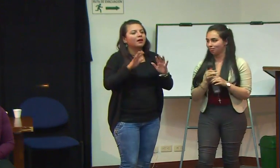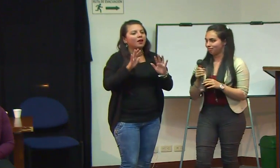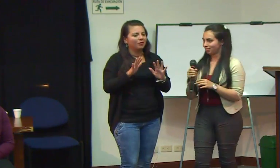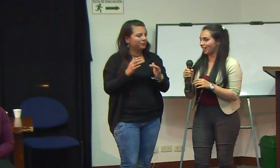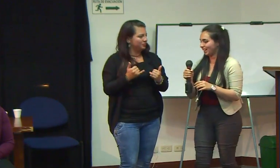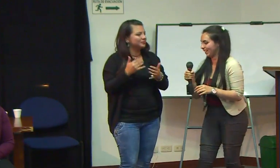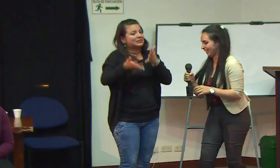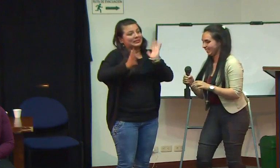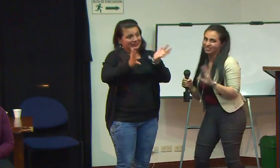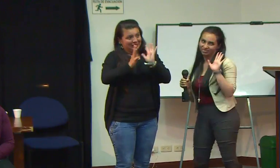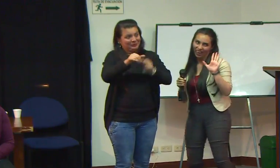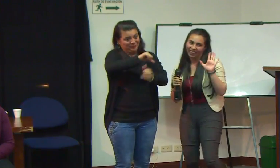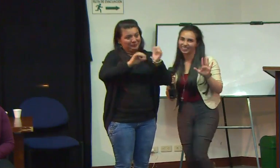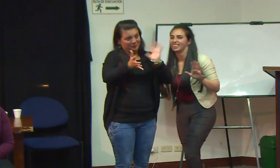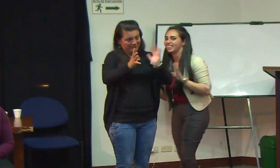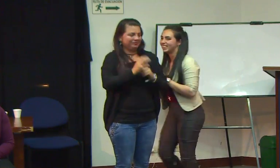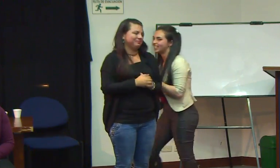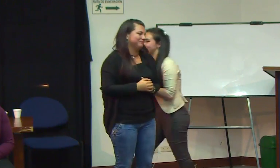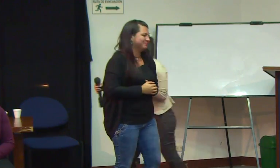señar.